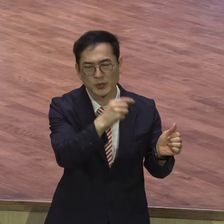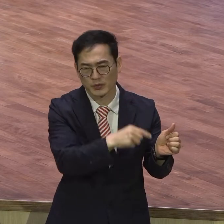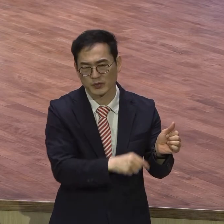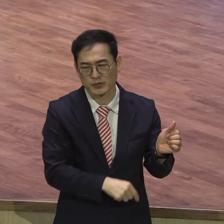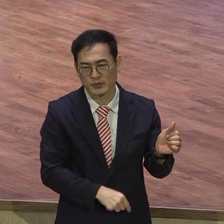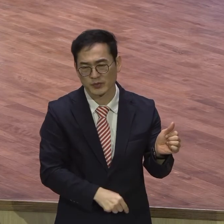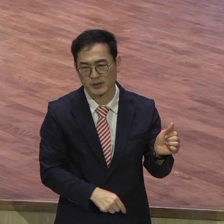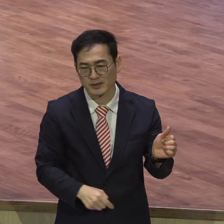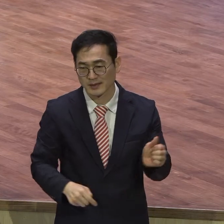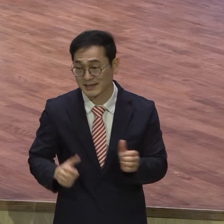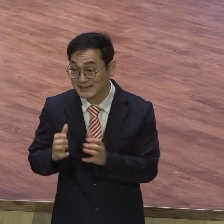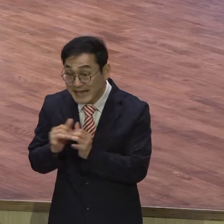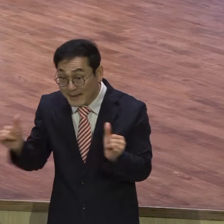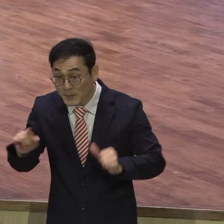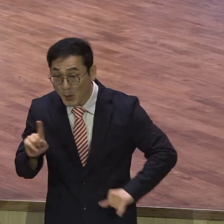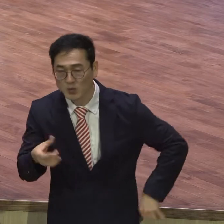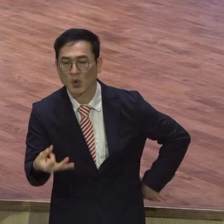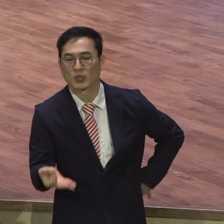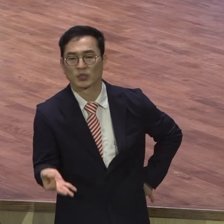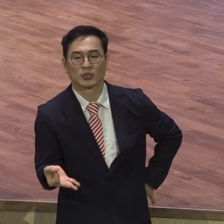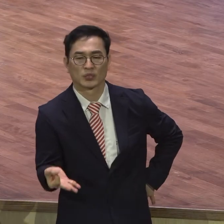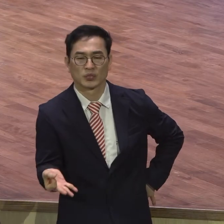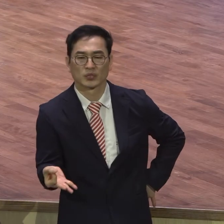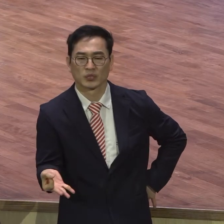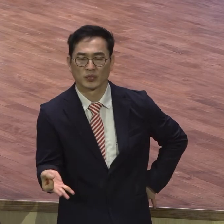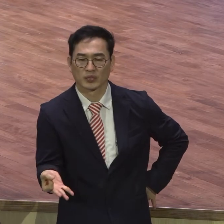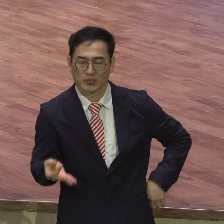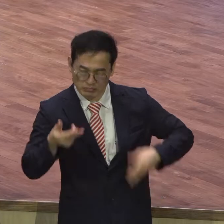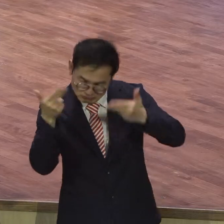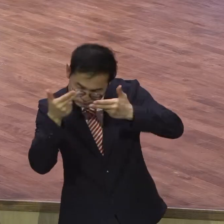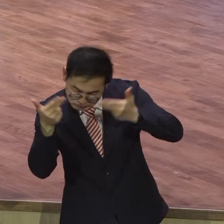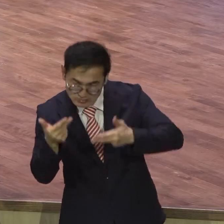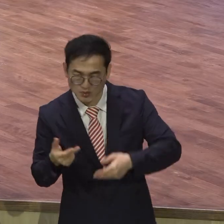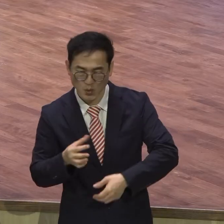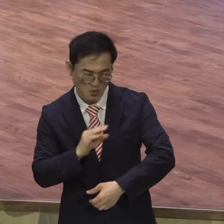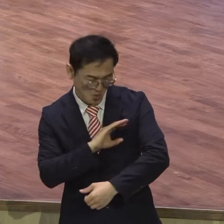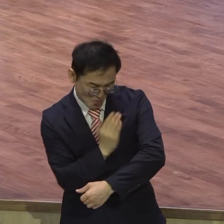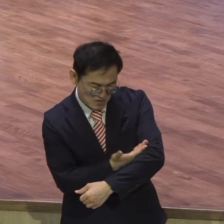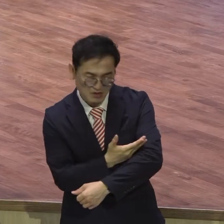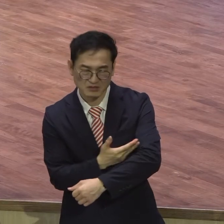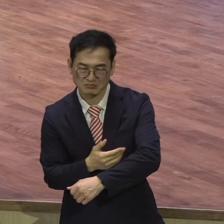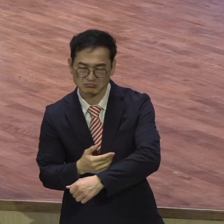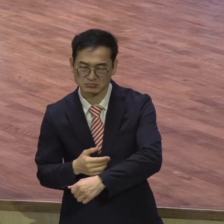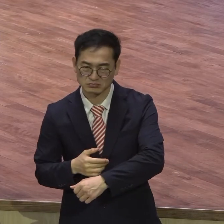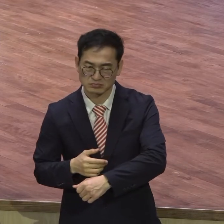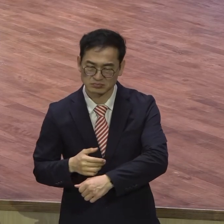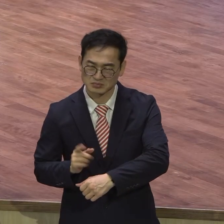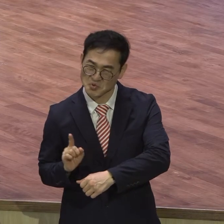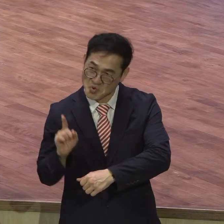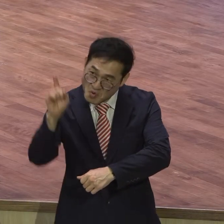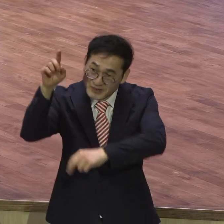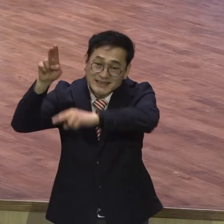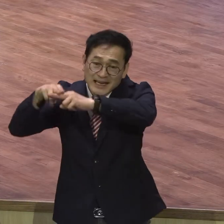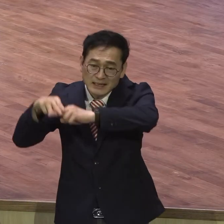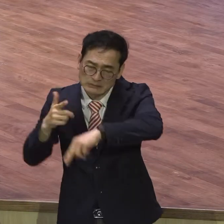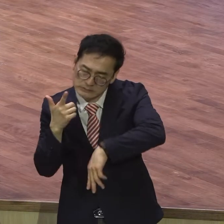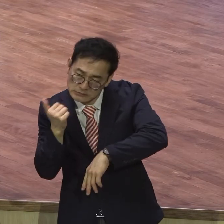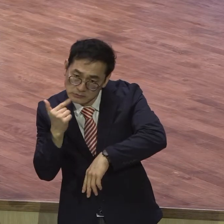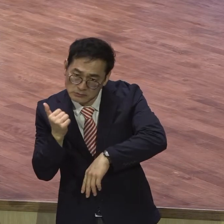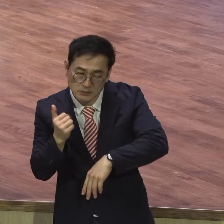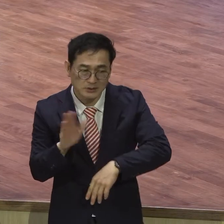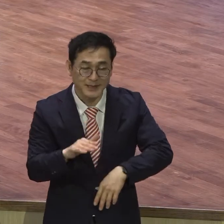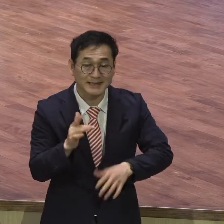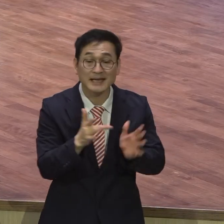오직 돈이지만은 세상 사람들은 오직 돈이요 권리이요 자리이지만은 예수님의 소원은 영혼구원